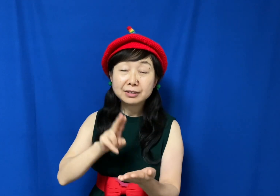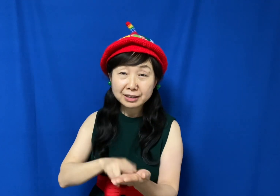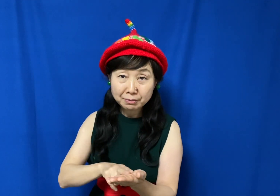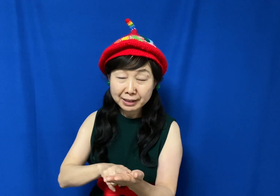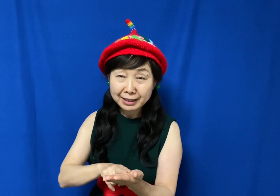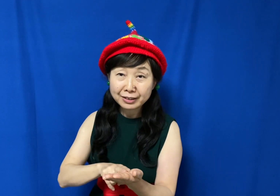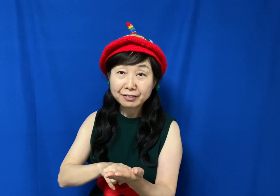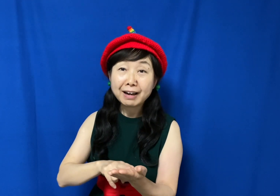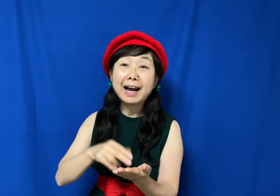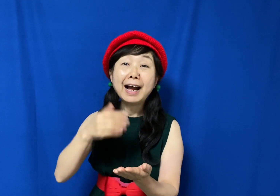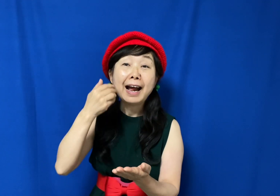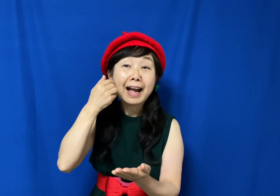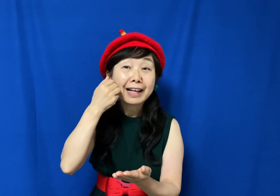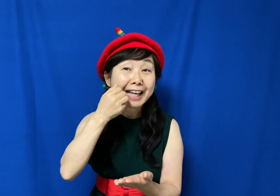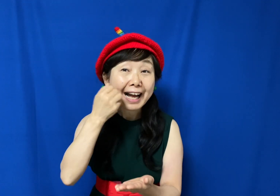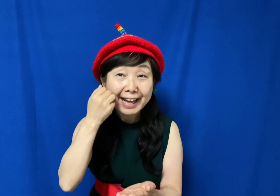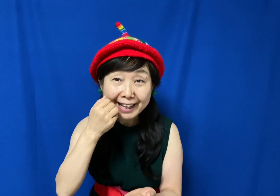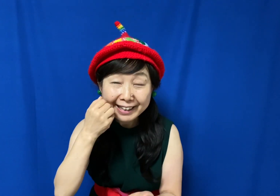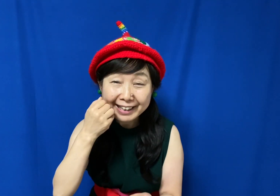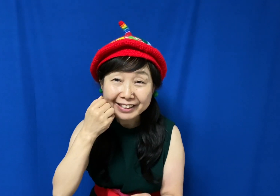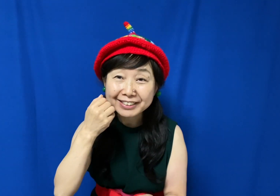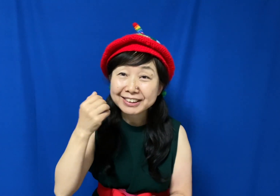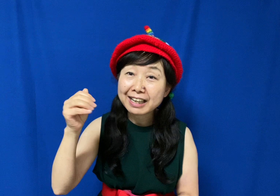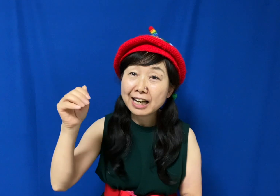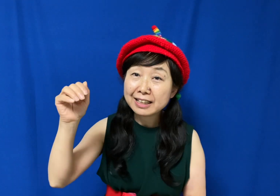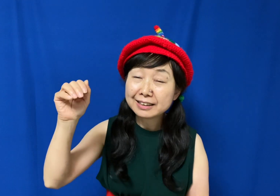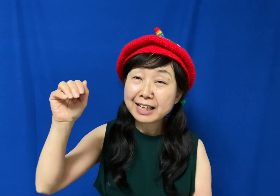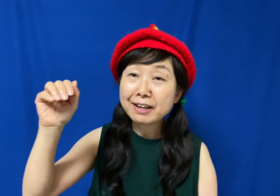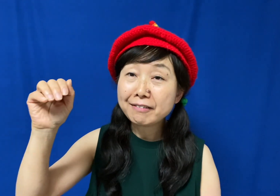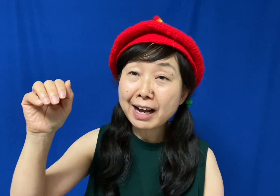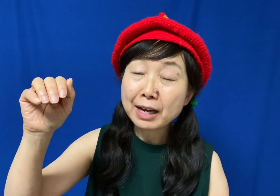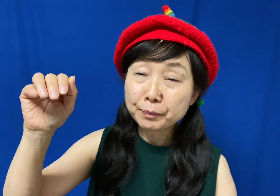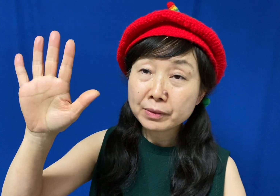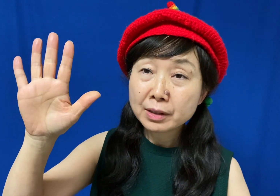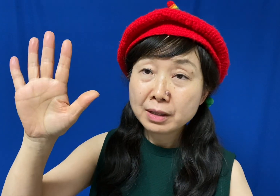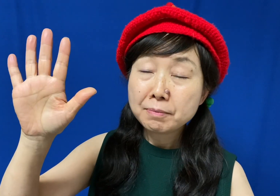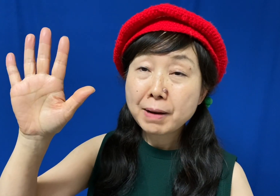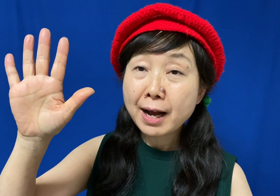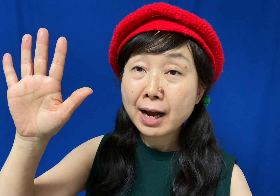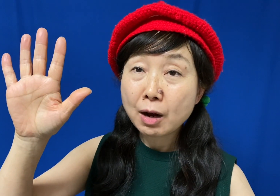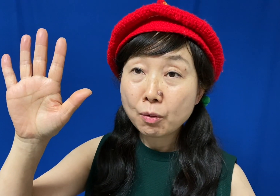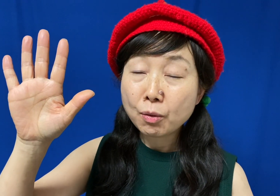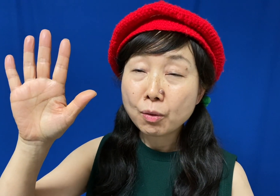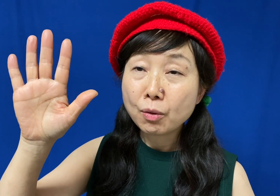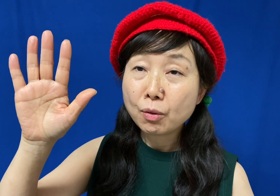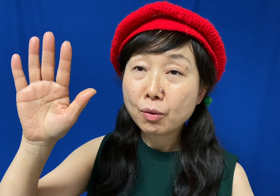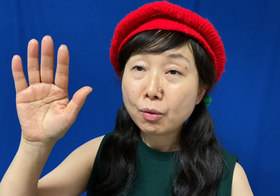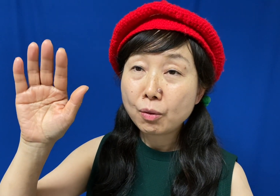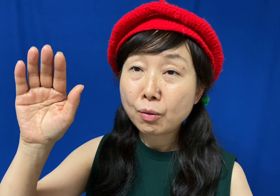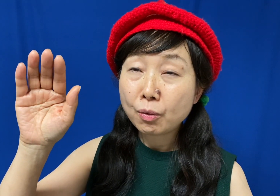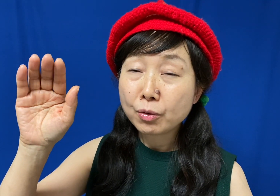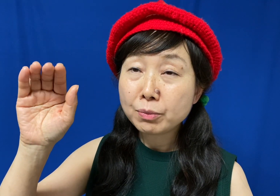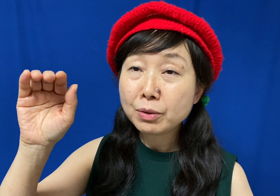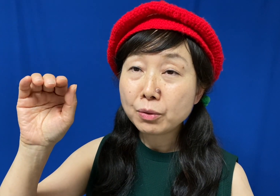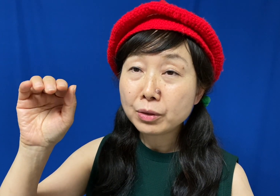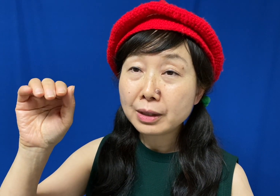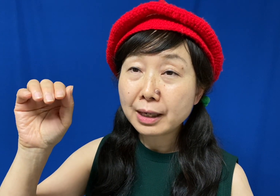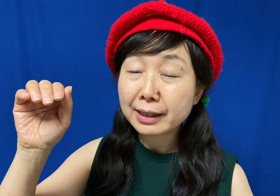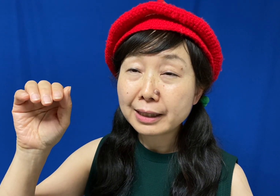決めたのは誰っていう手話。誰はパーを指を折った形